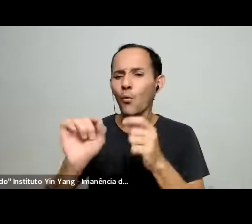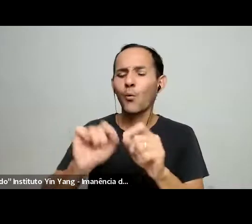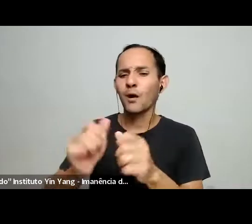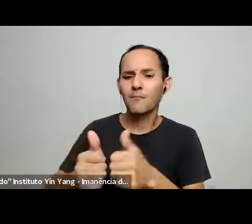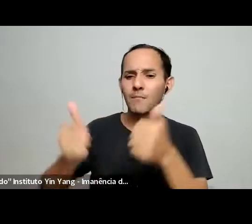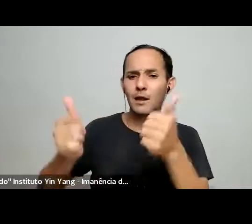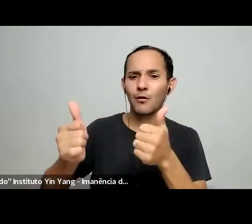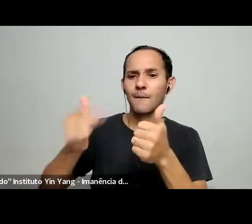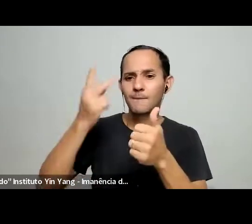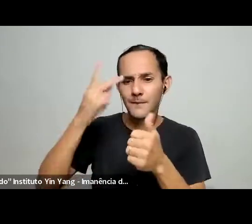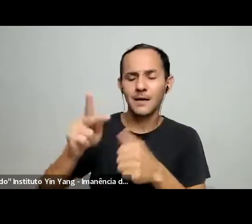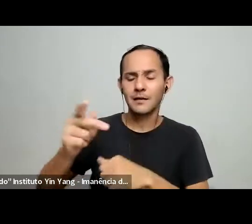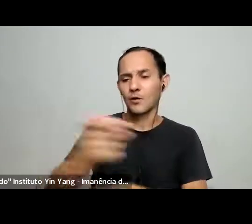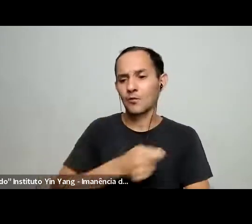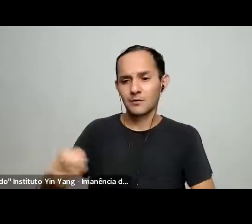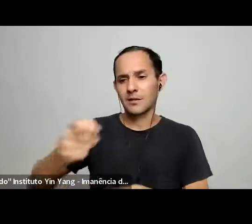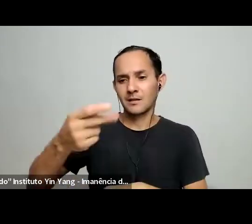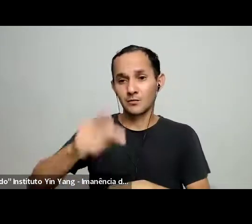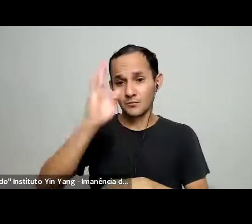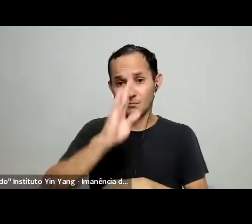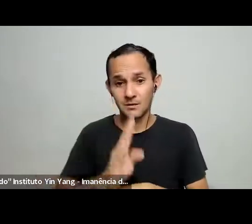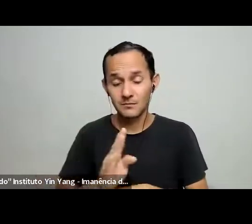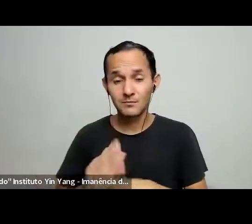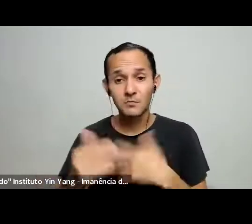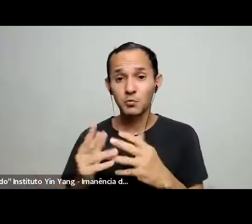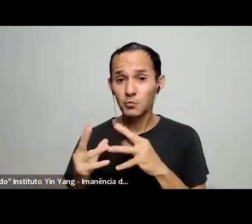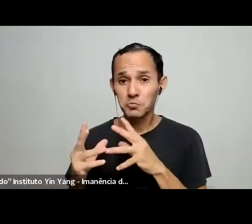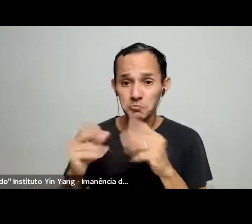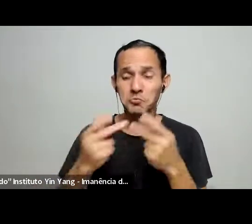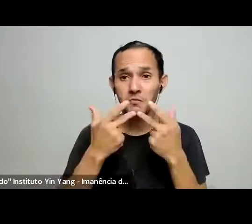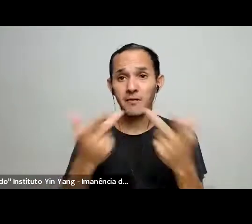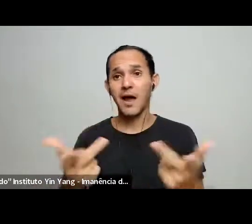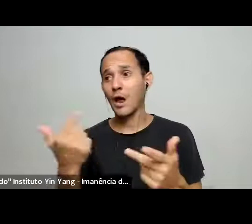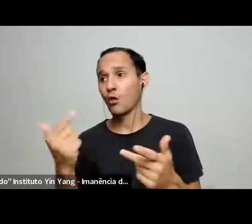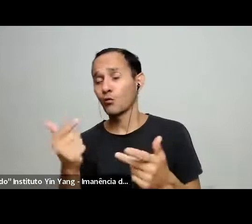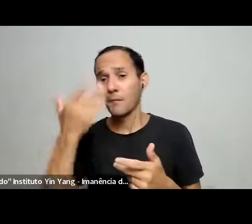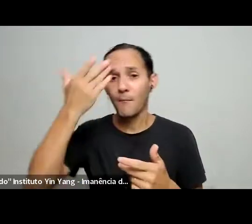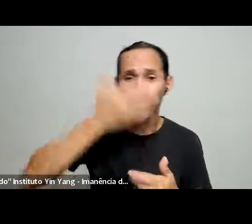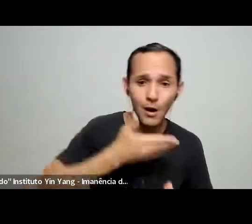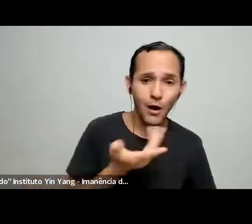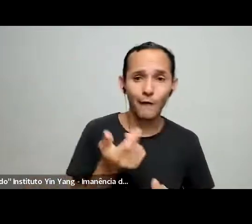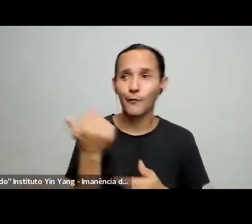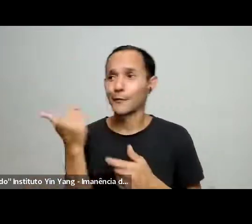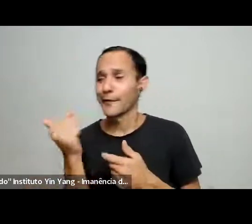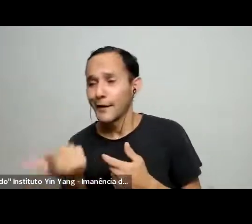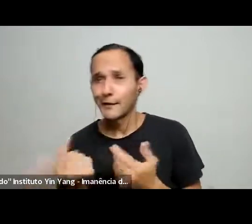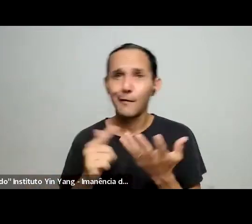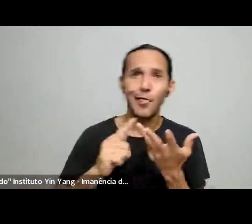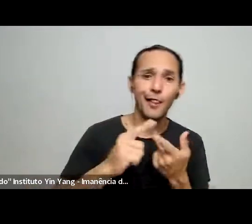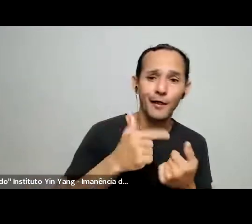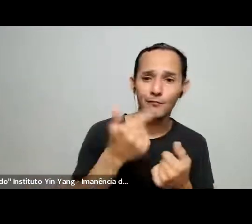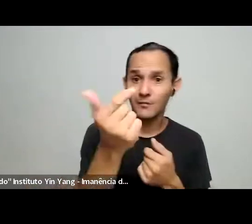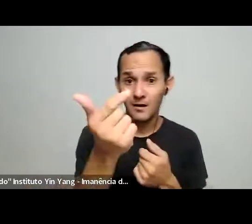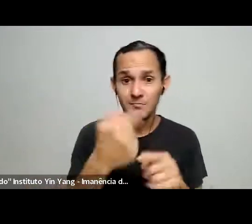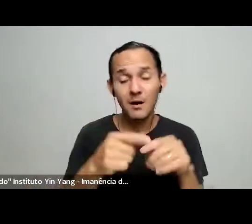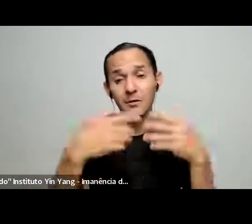constelações familiares do nosso país. E como todo mundo fala que não tem evidência, que não tem isso, não tem aquilo, a